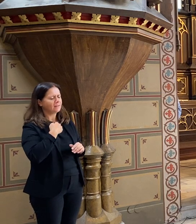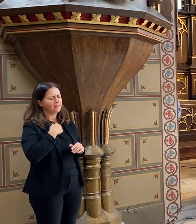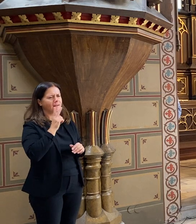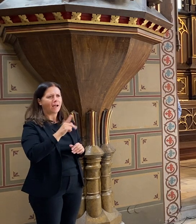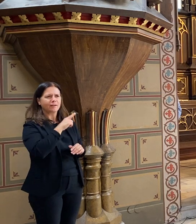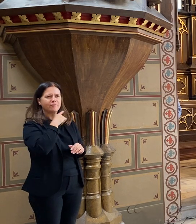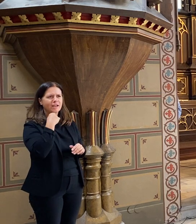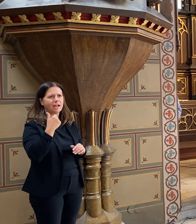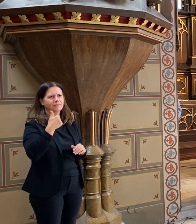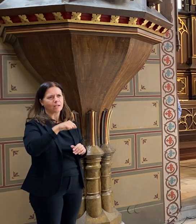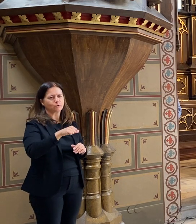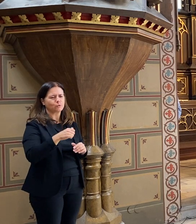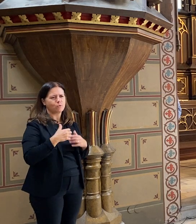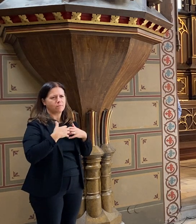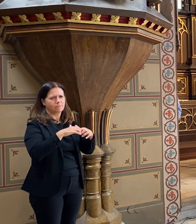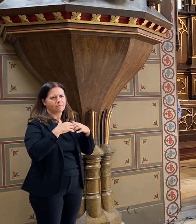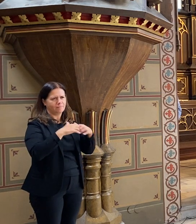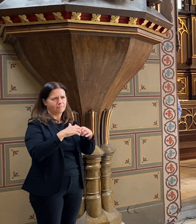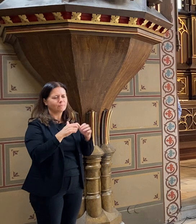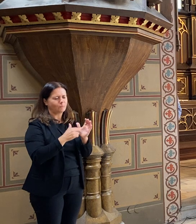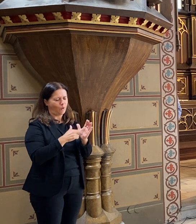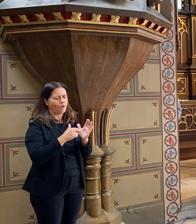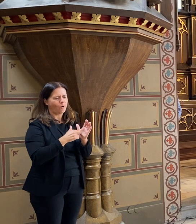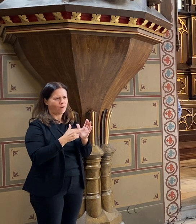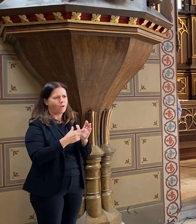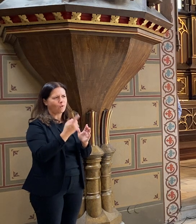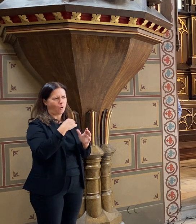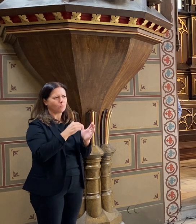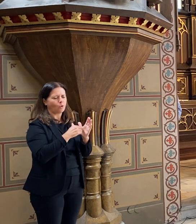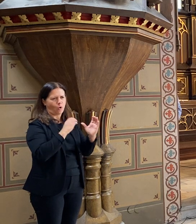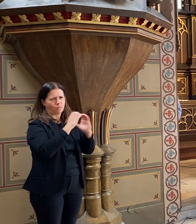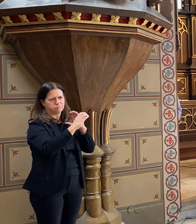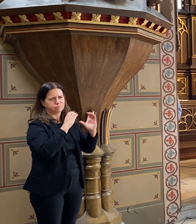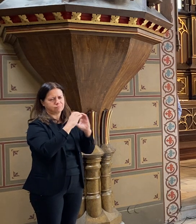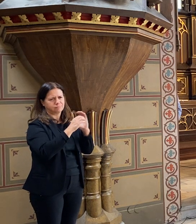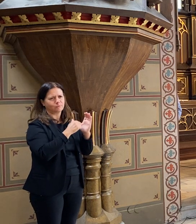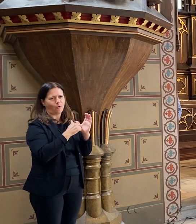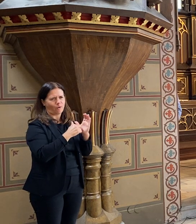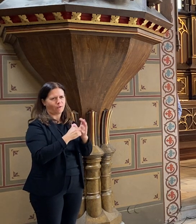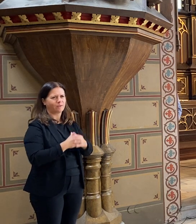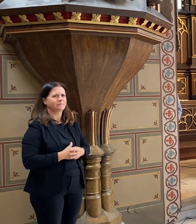viel dazu beisteuern. Ich glaube, da werden wir uns noch unterhalten.